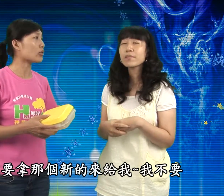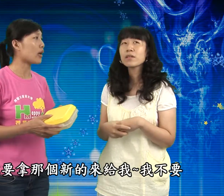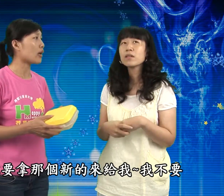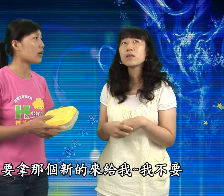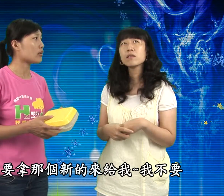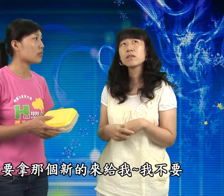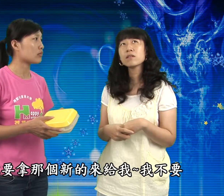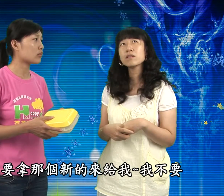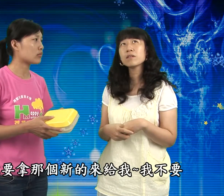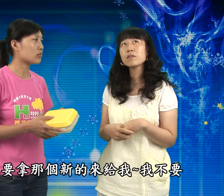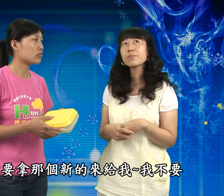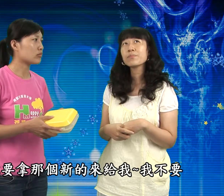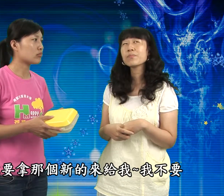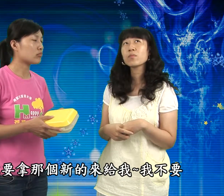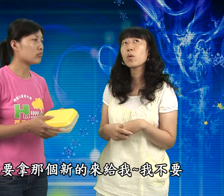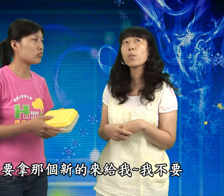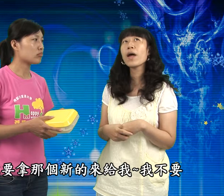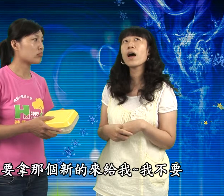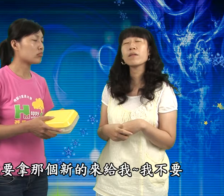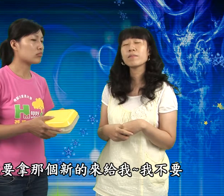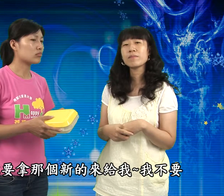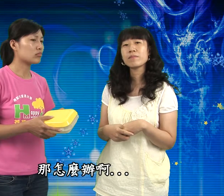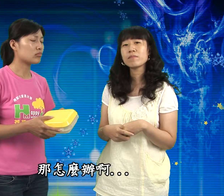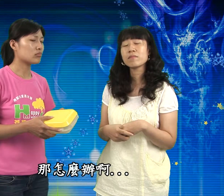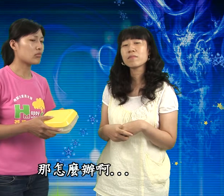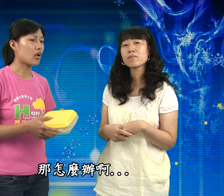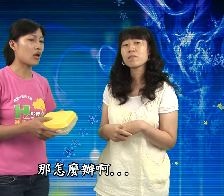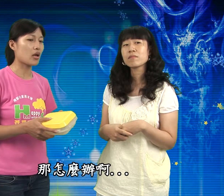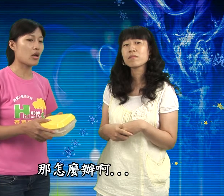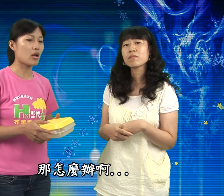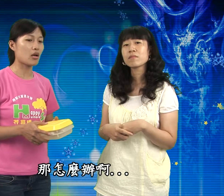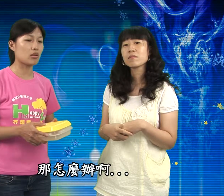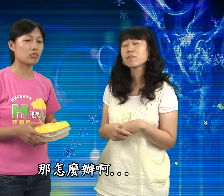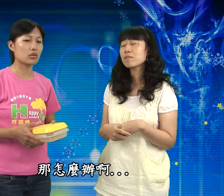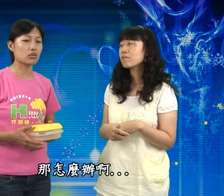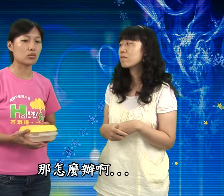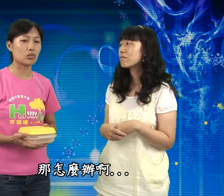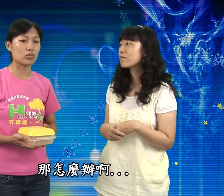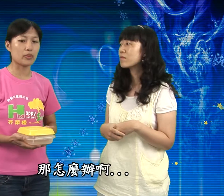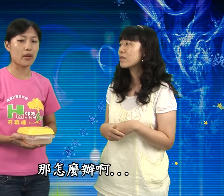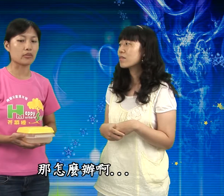啊。 我不要。 啊，那怎么办呢？